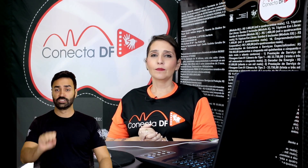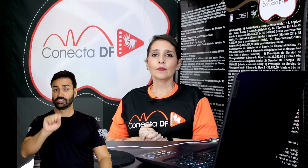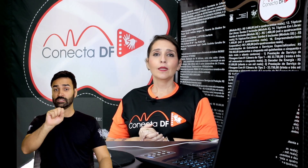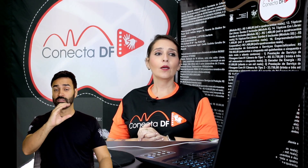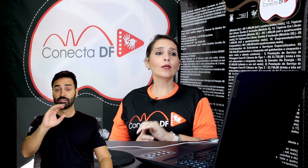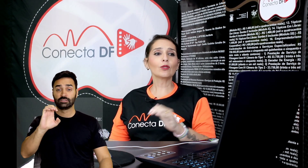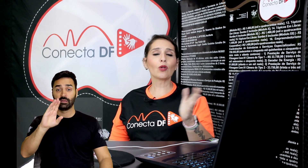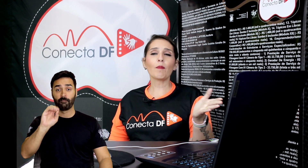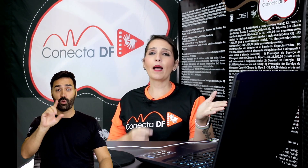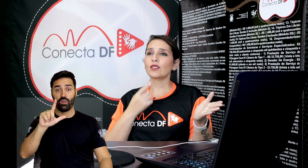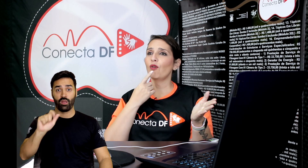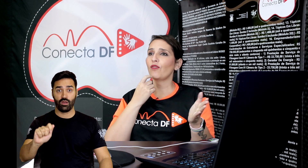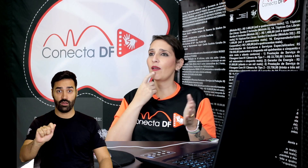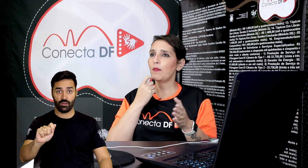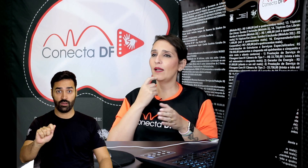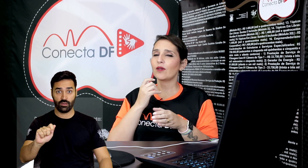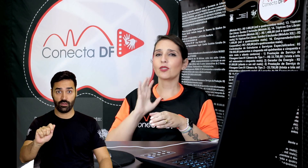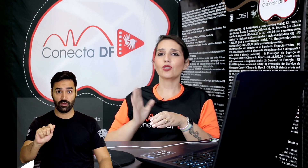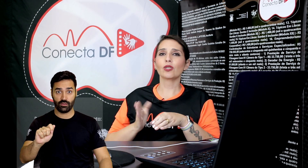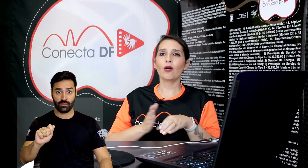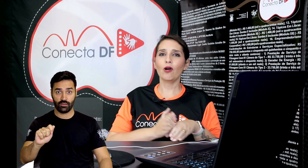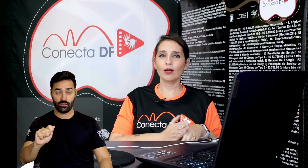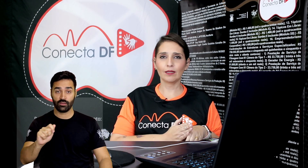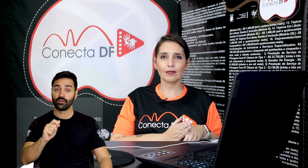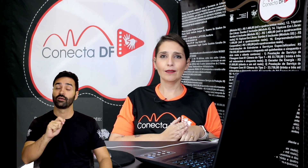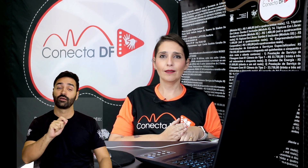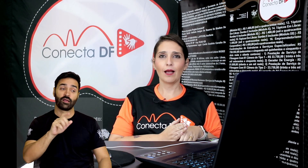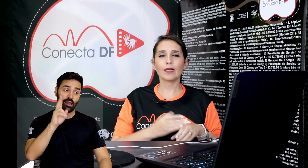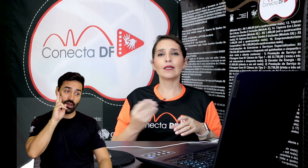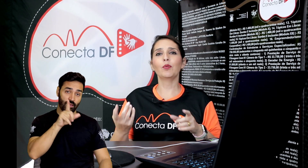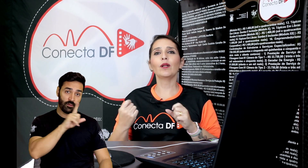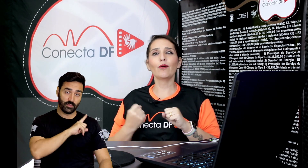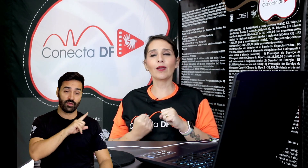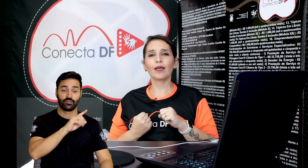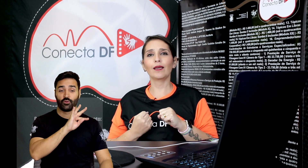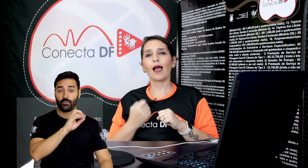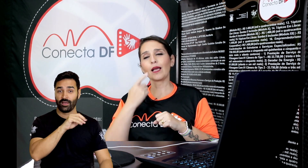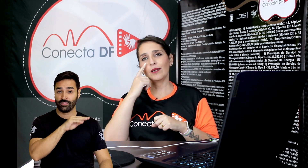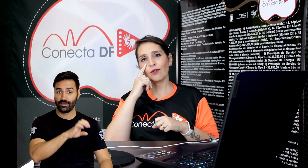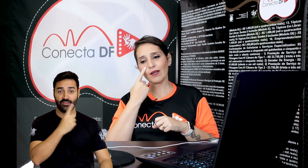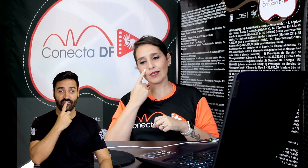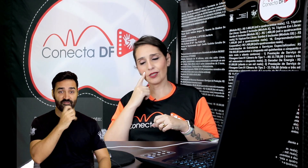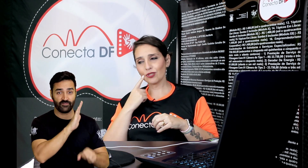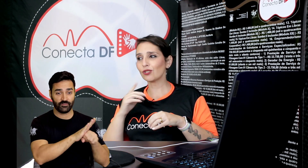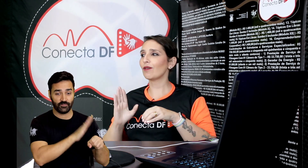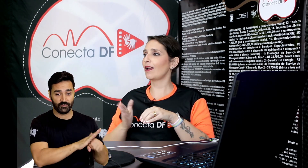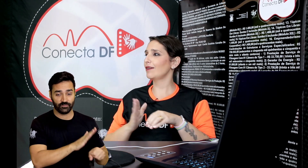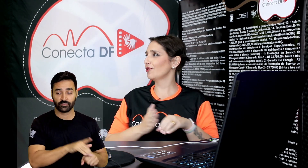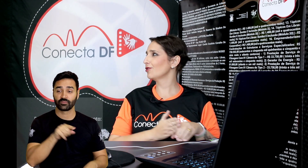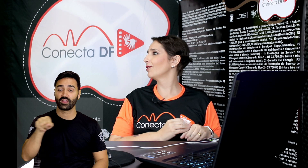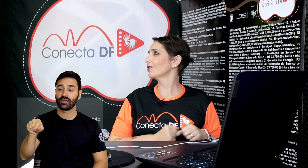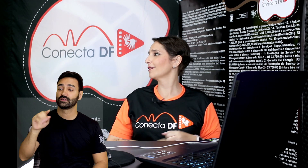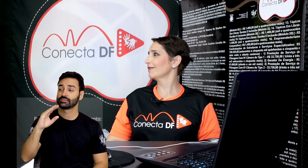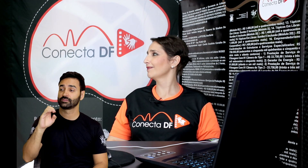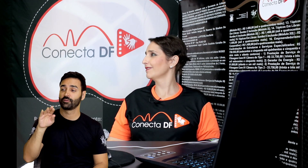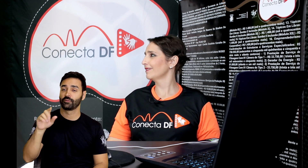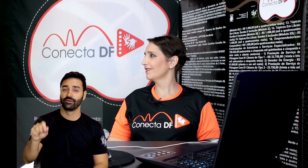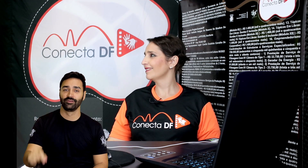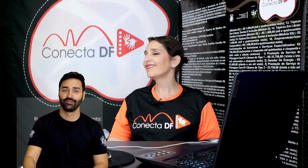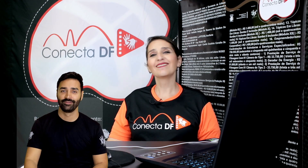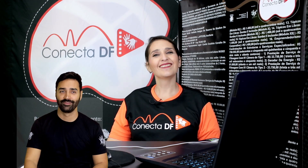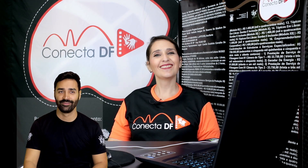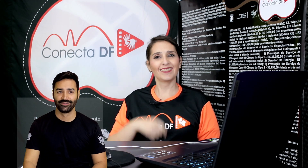Cebola. Enquanto o tomate é o vermelho que a gente corta, a cebola é o quê? Aquilo que faz a gente chorar e a gente corta.